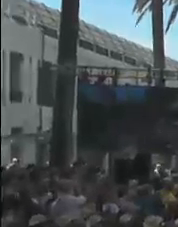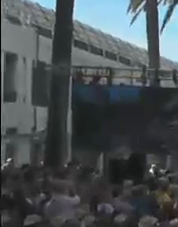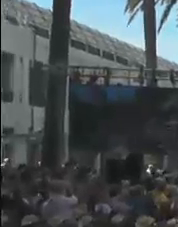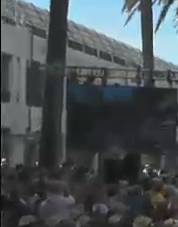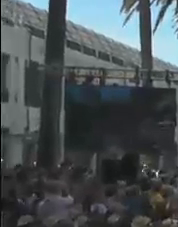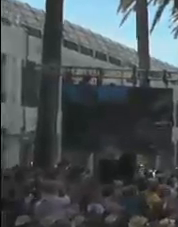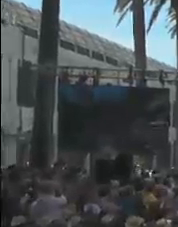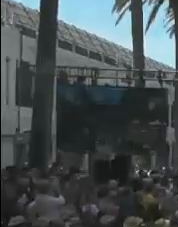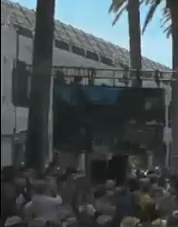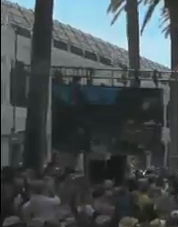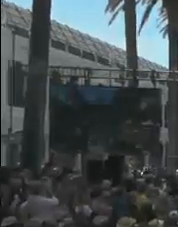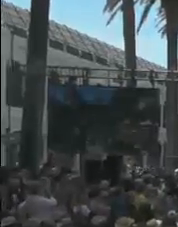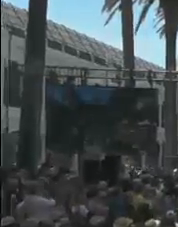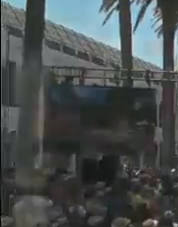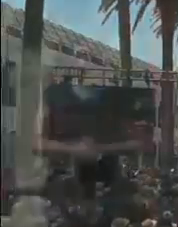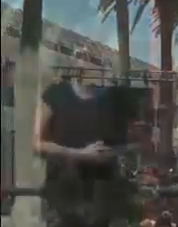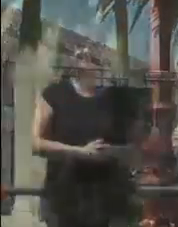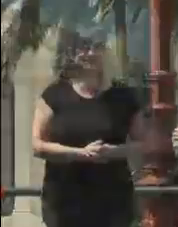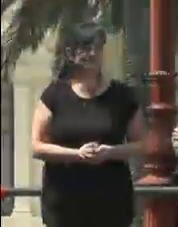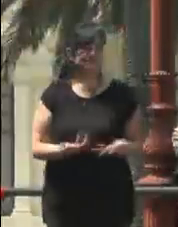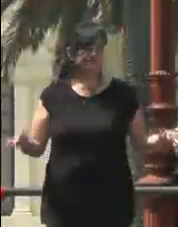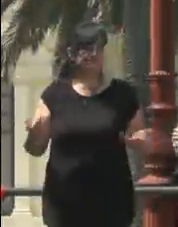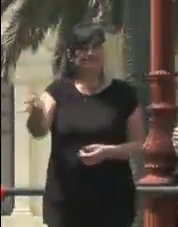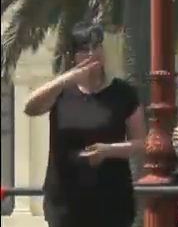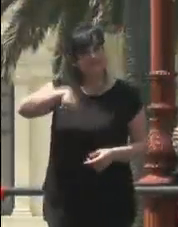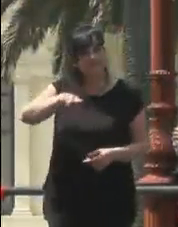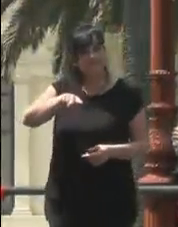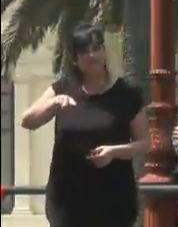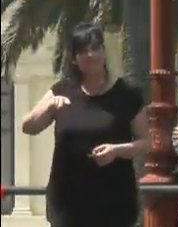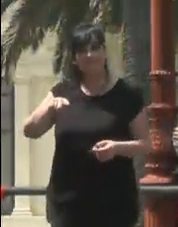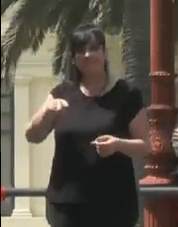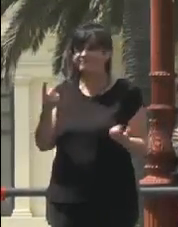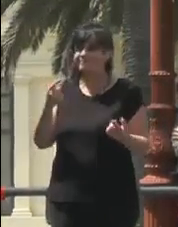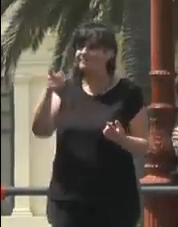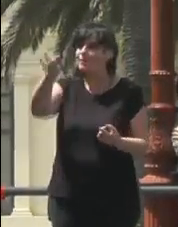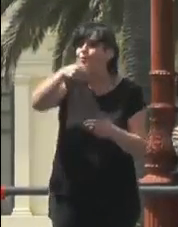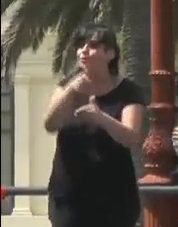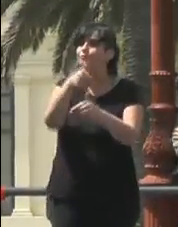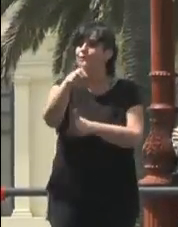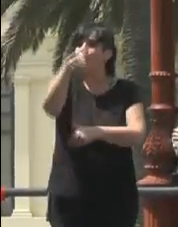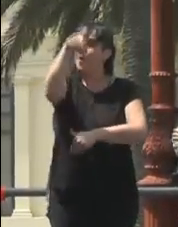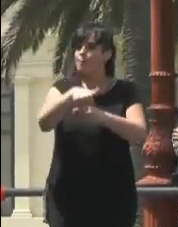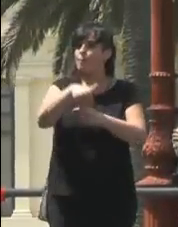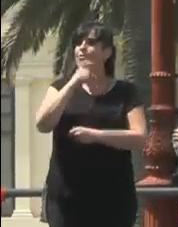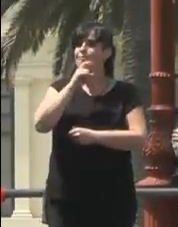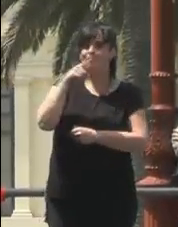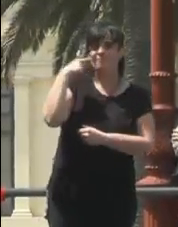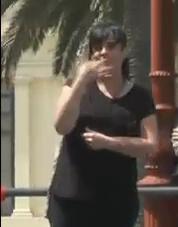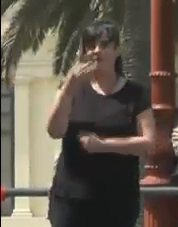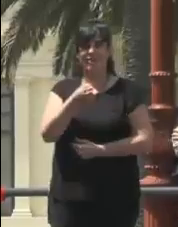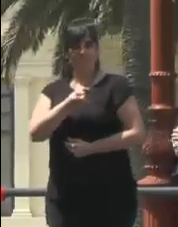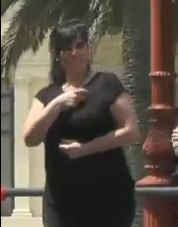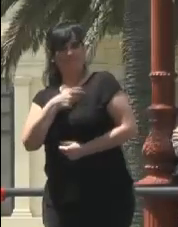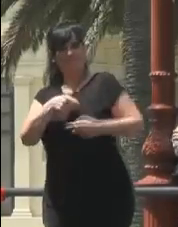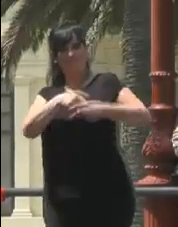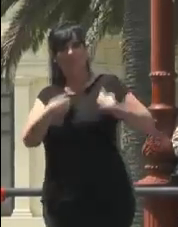por eles. E dous, votade sorrindo co corazón. que está latexando na esquerda, que somos